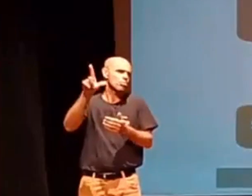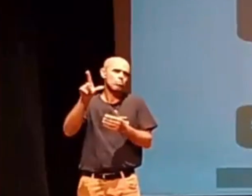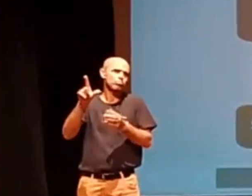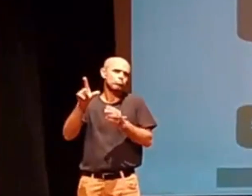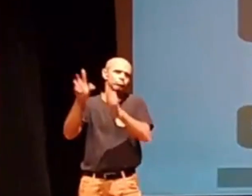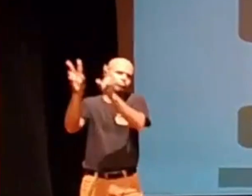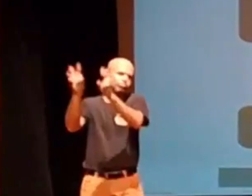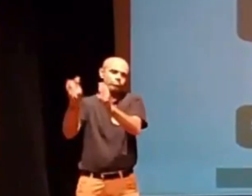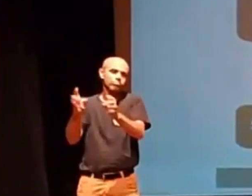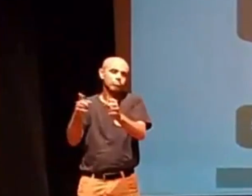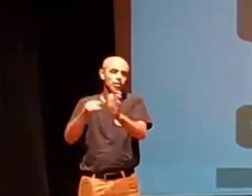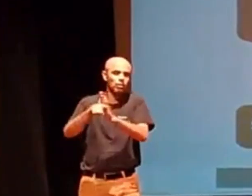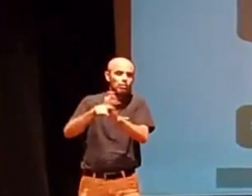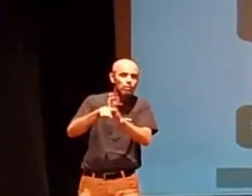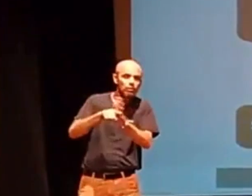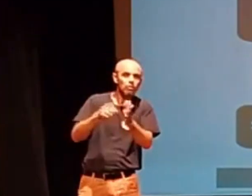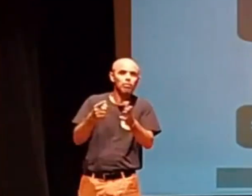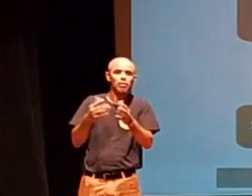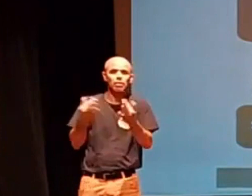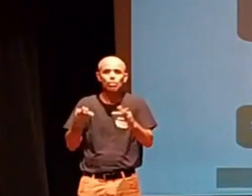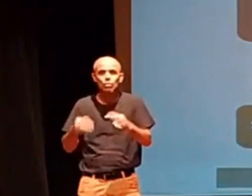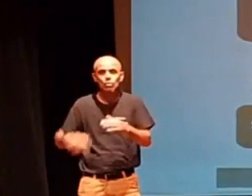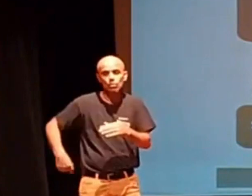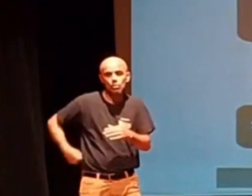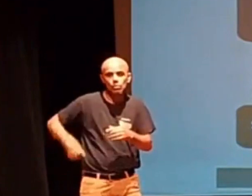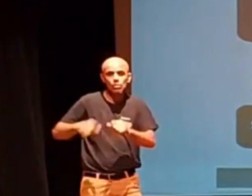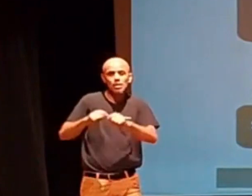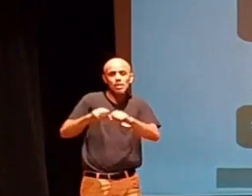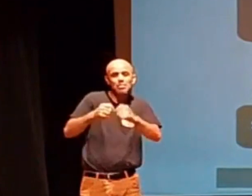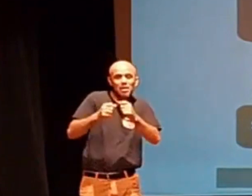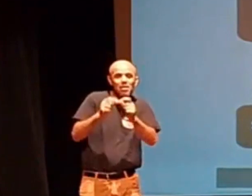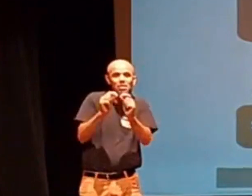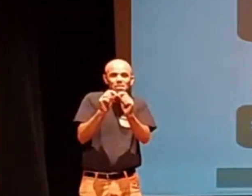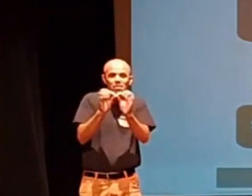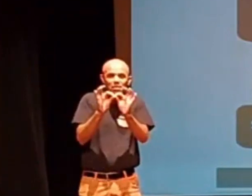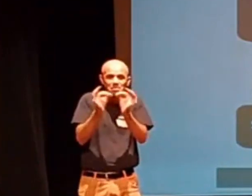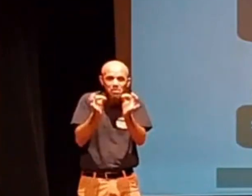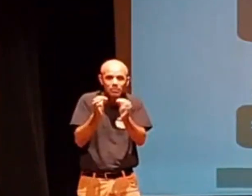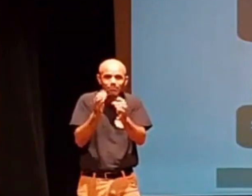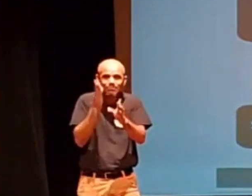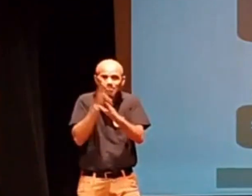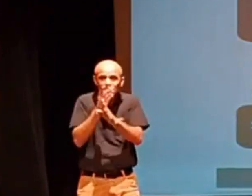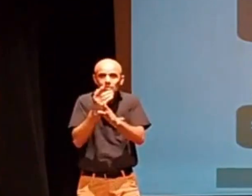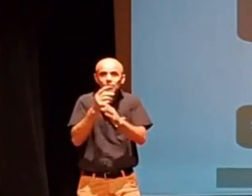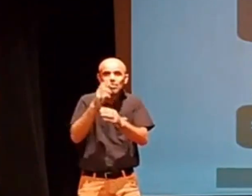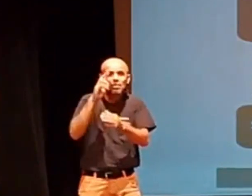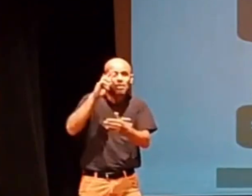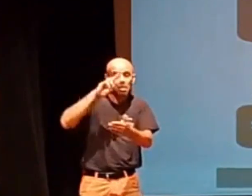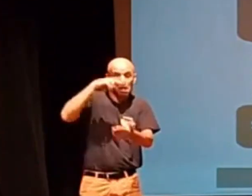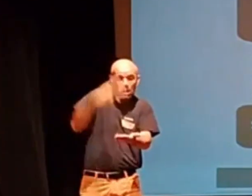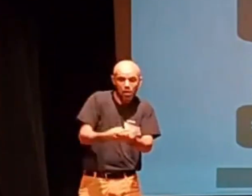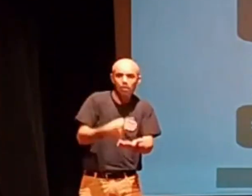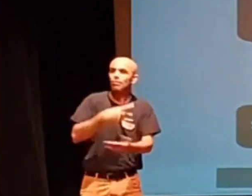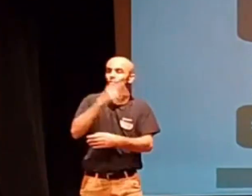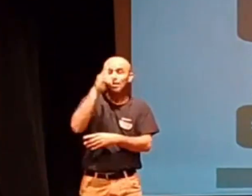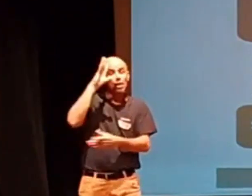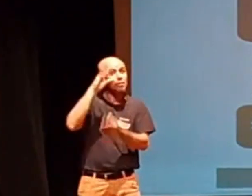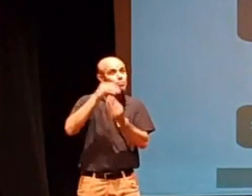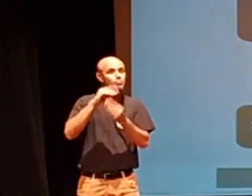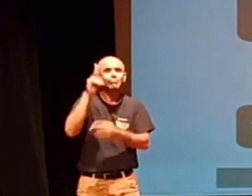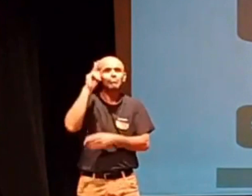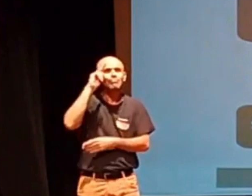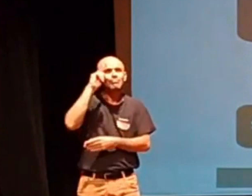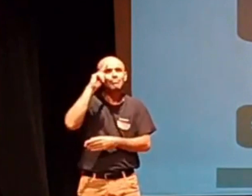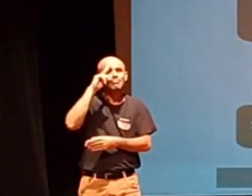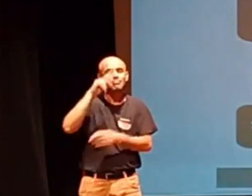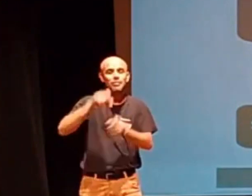existem investigar. Às vezes teve uma fratura, uma microfratura na infância, você caiu, você não lembra. É importante, às